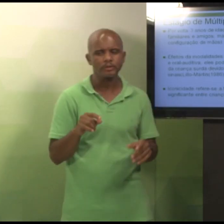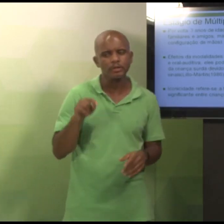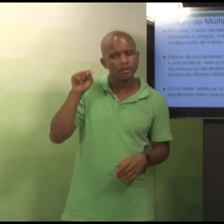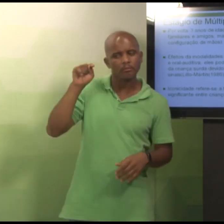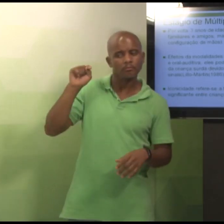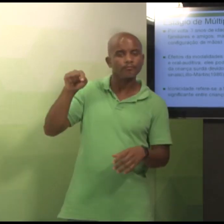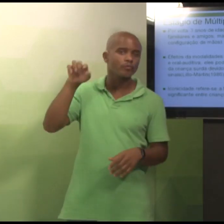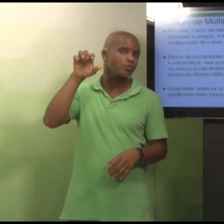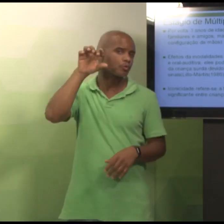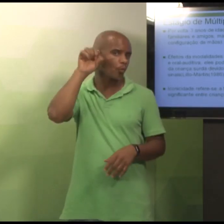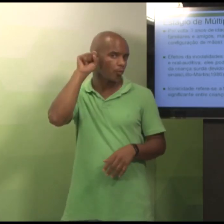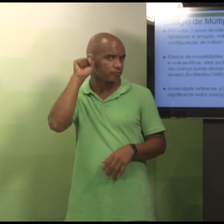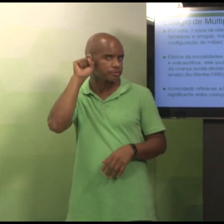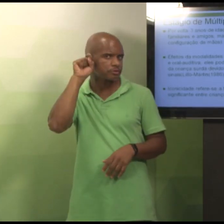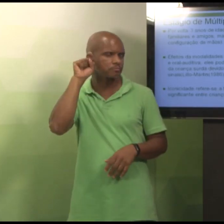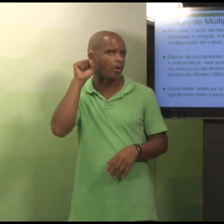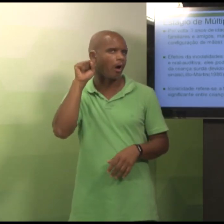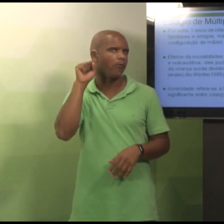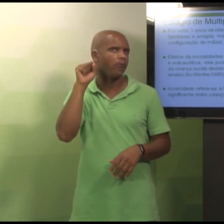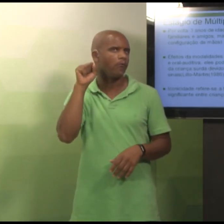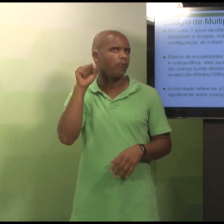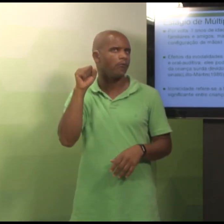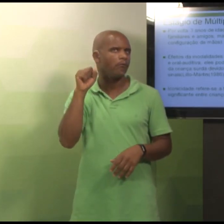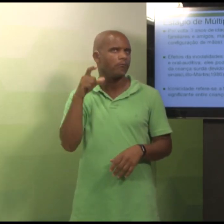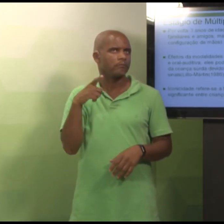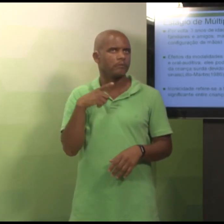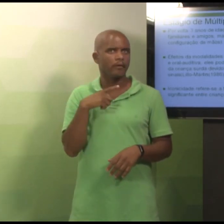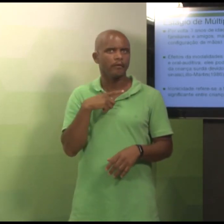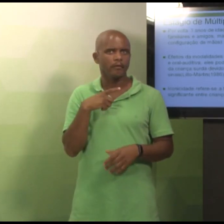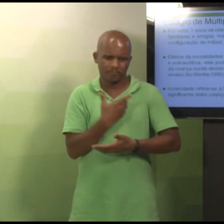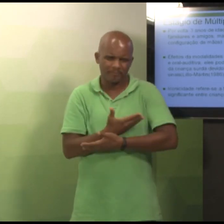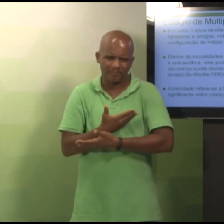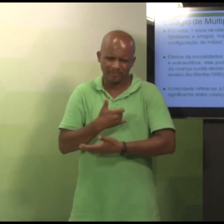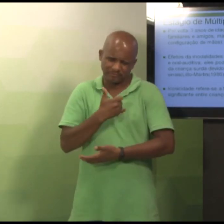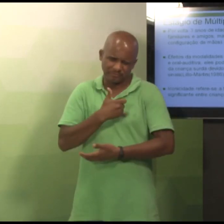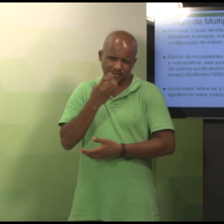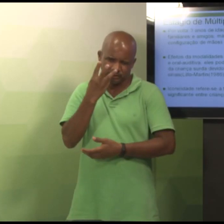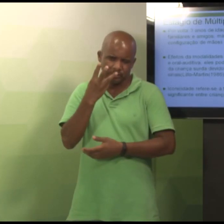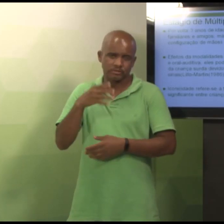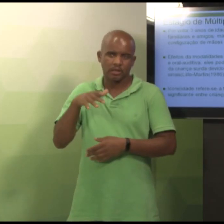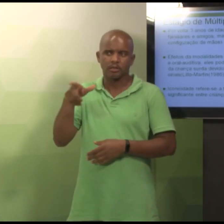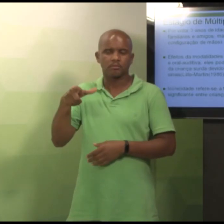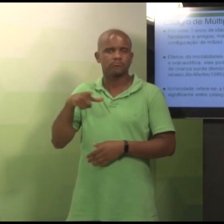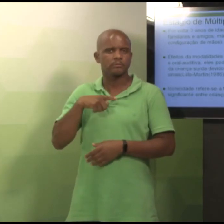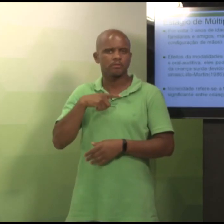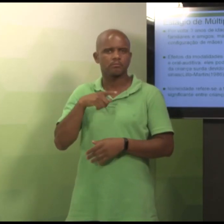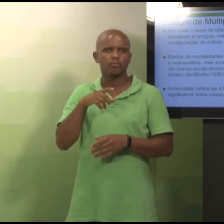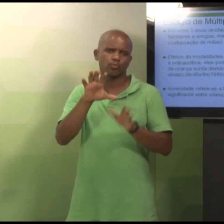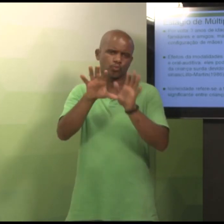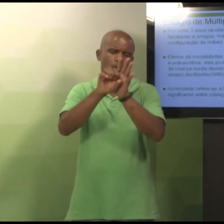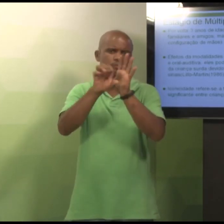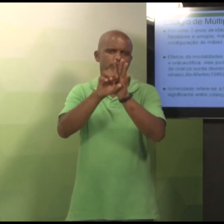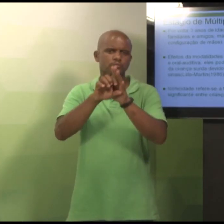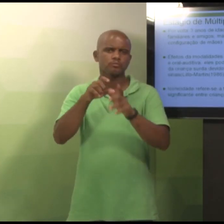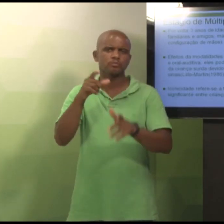o processo é idêntico. Com os ouvintes nessa faixa etária de 3